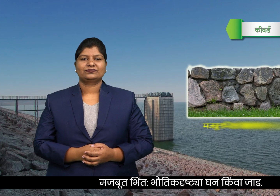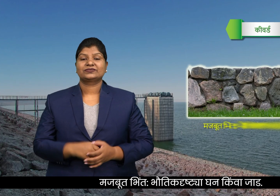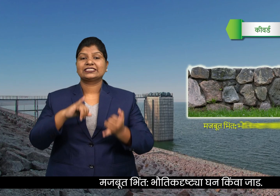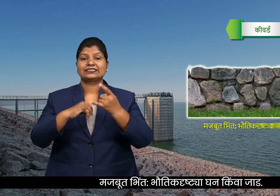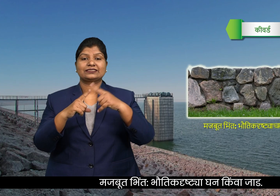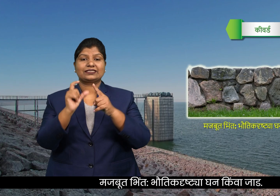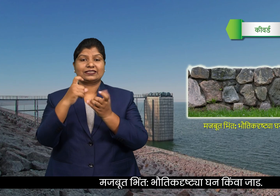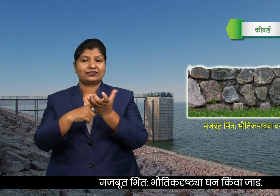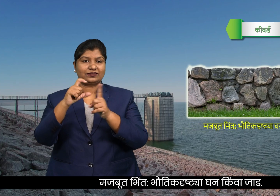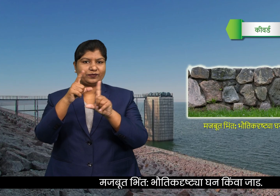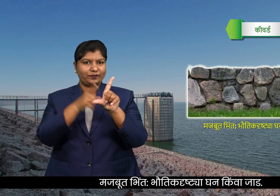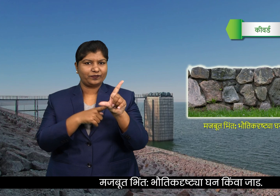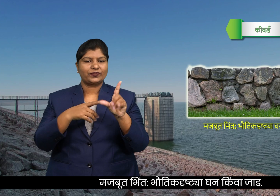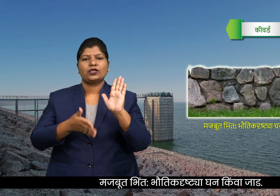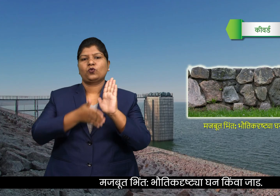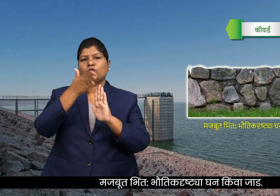मजबूत भिंत,